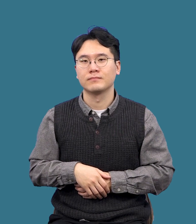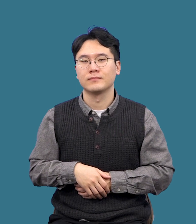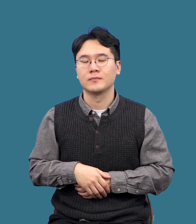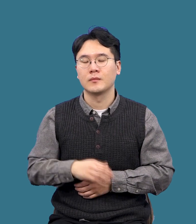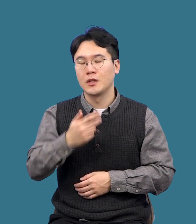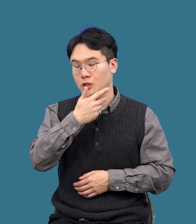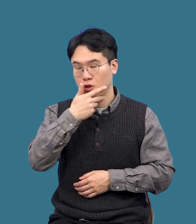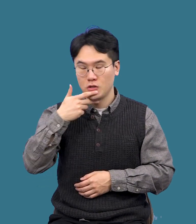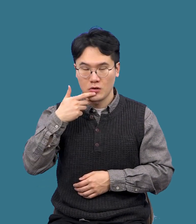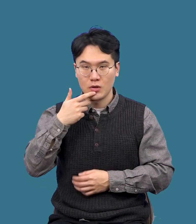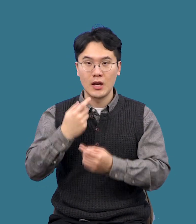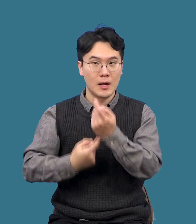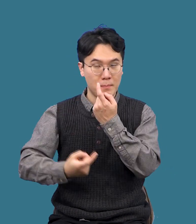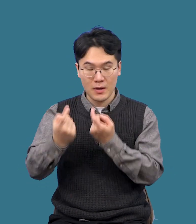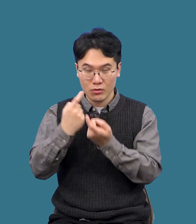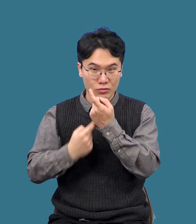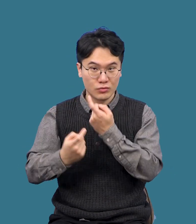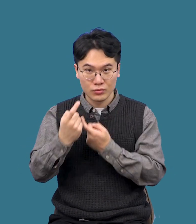그리고 이분은